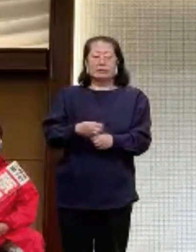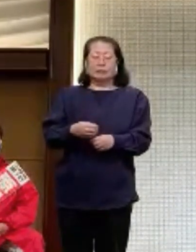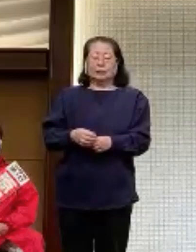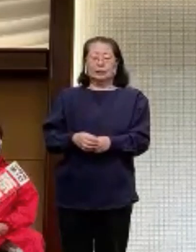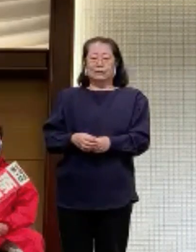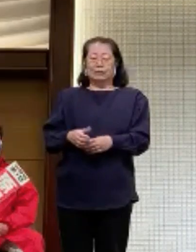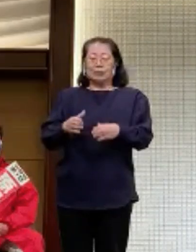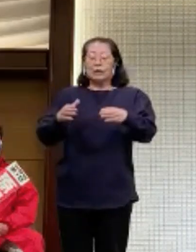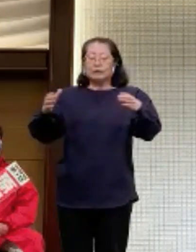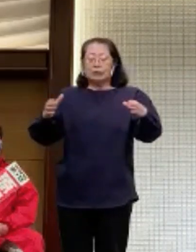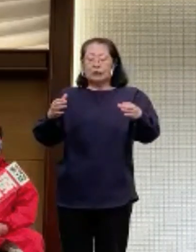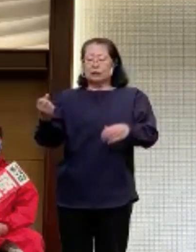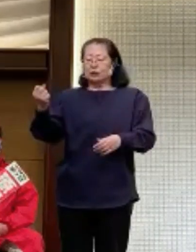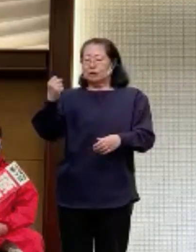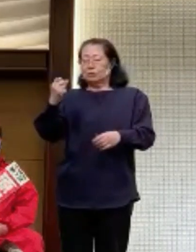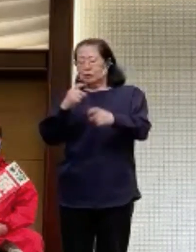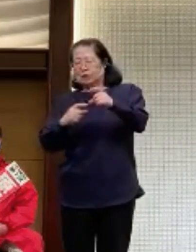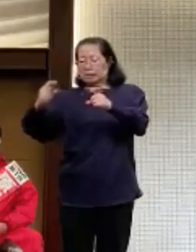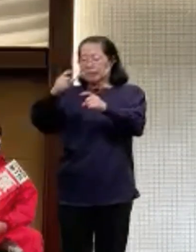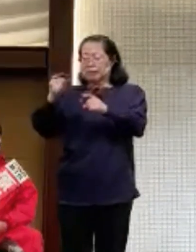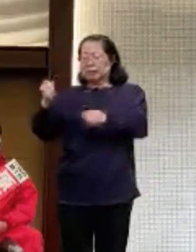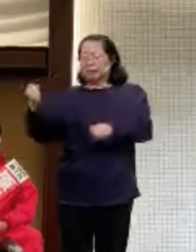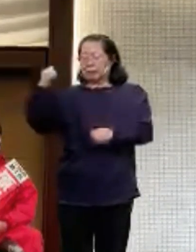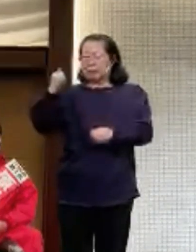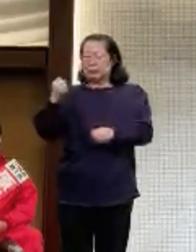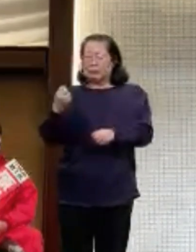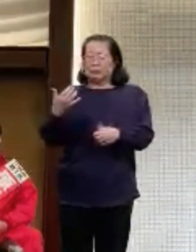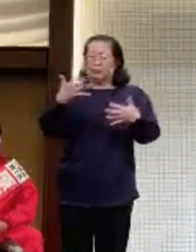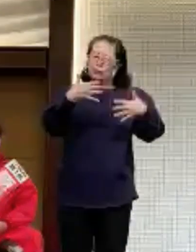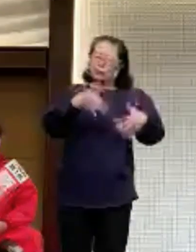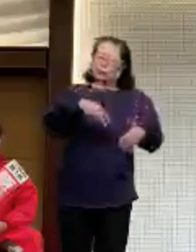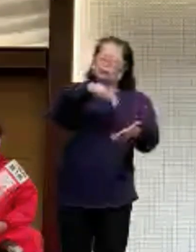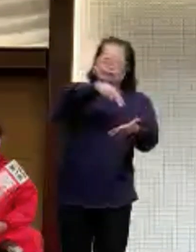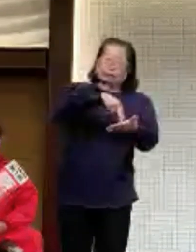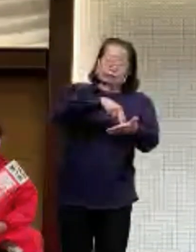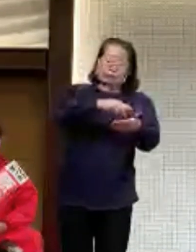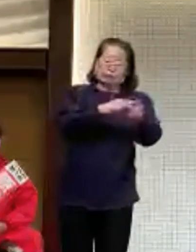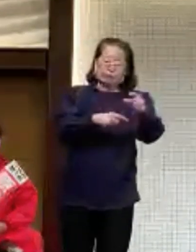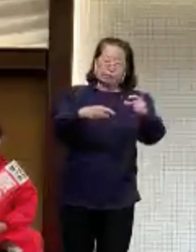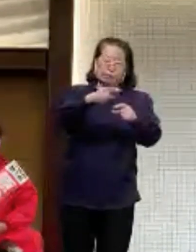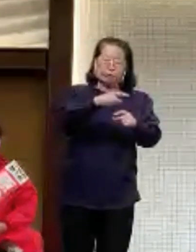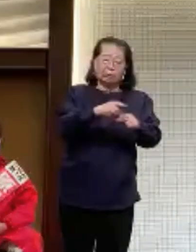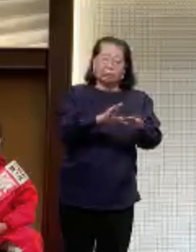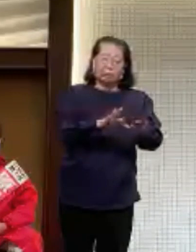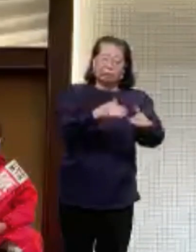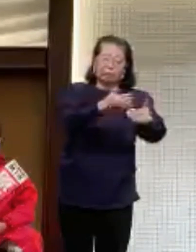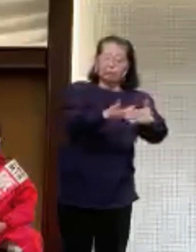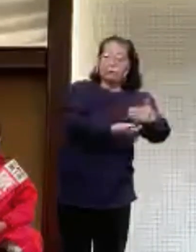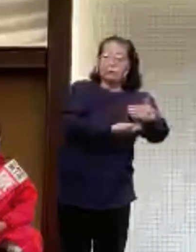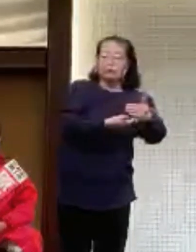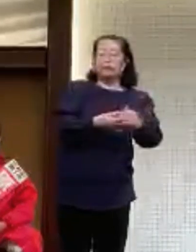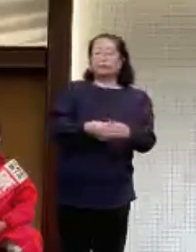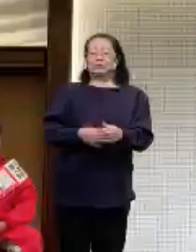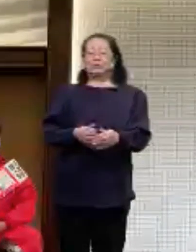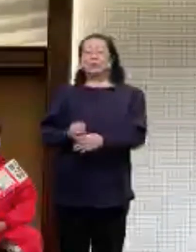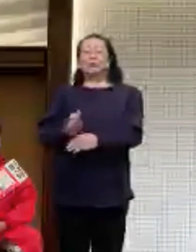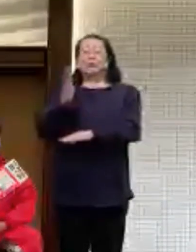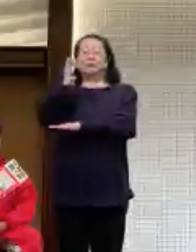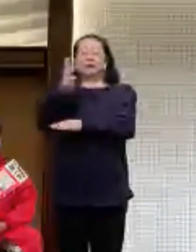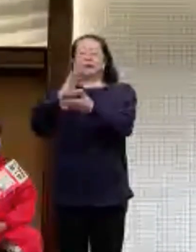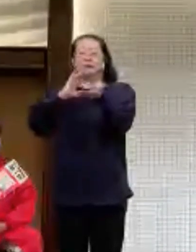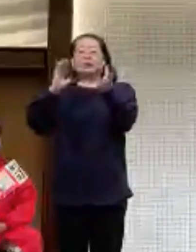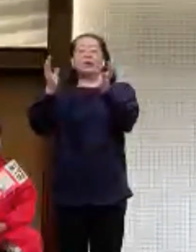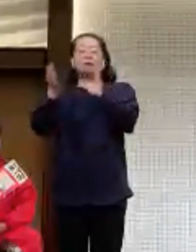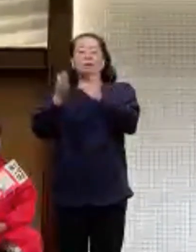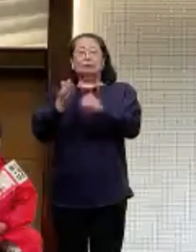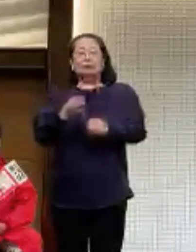拡大され、強い者がより強く、弱い立場の人が置き去りにされている、その政治を変える